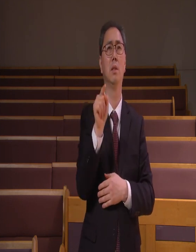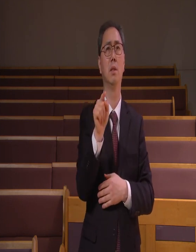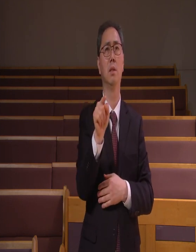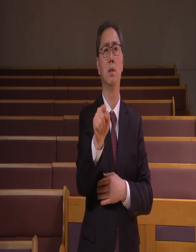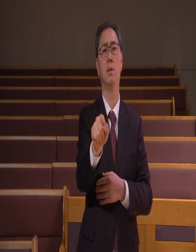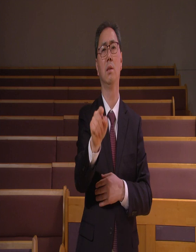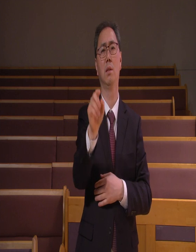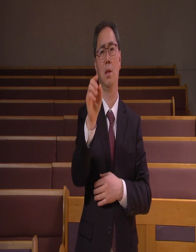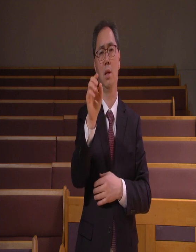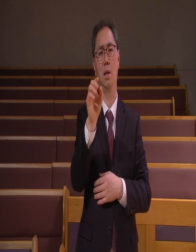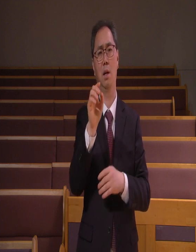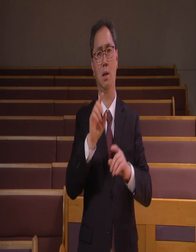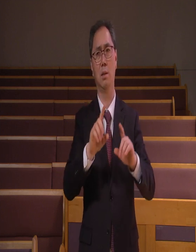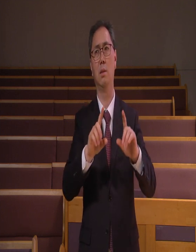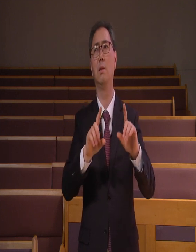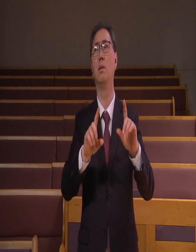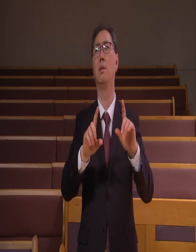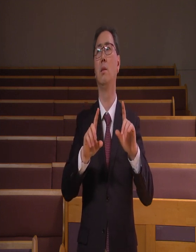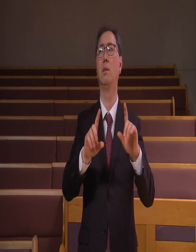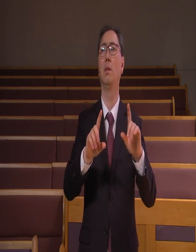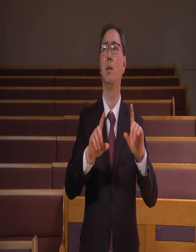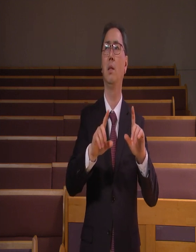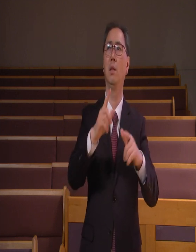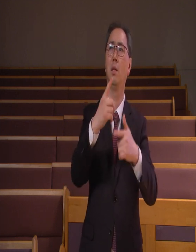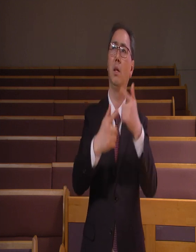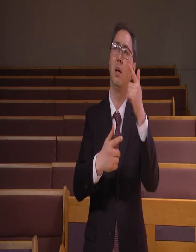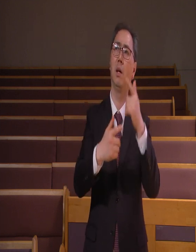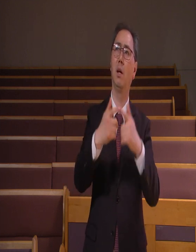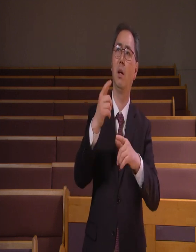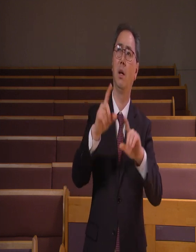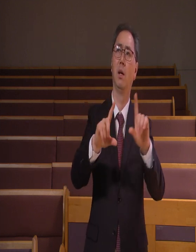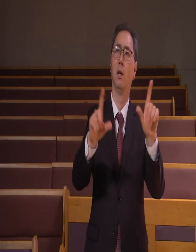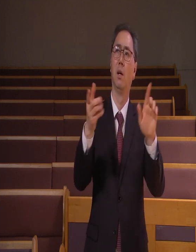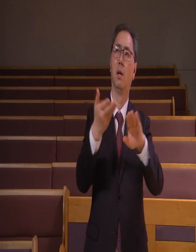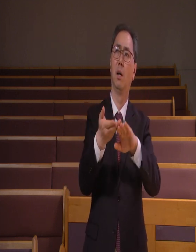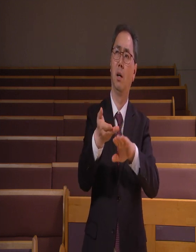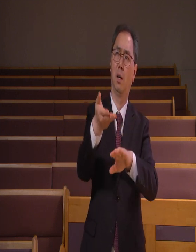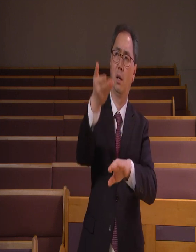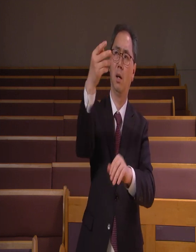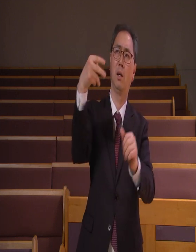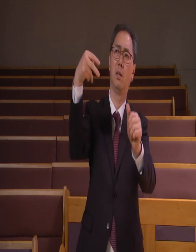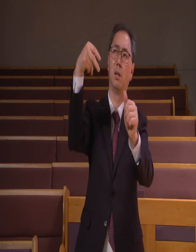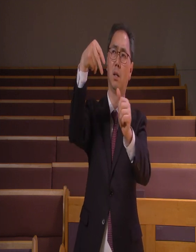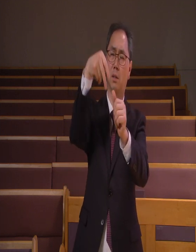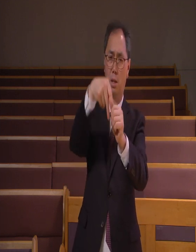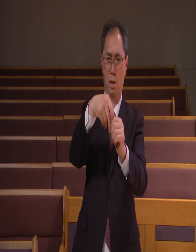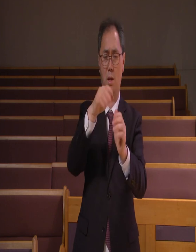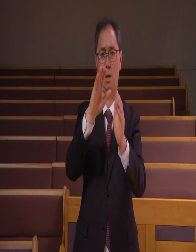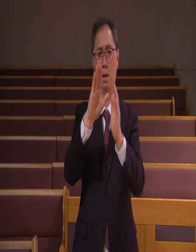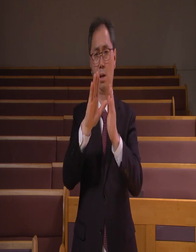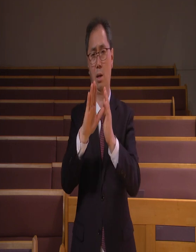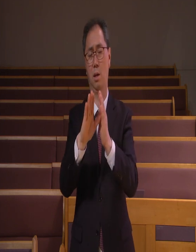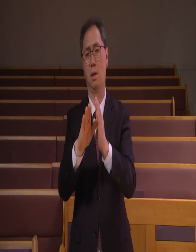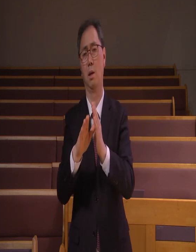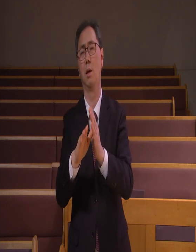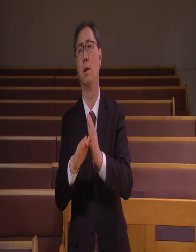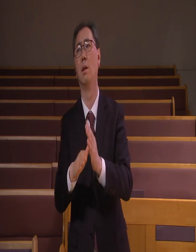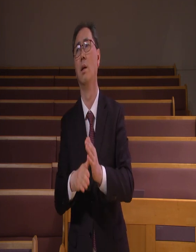주님 그 나무 위에